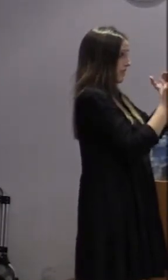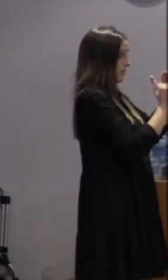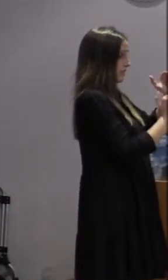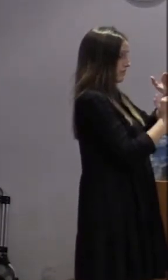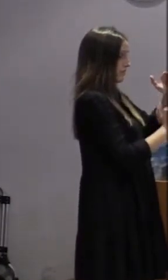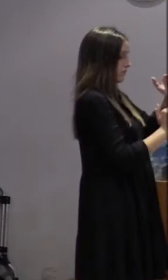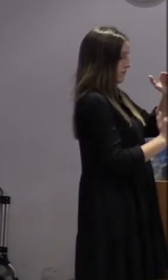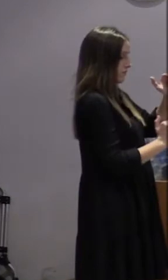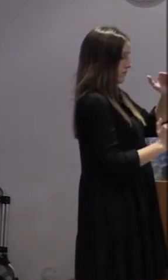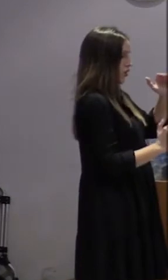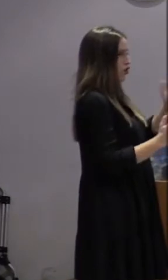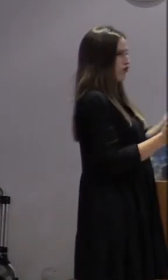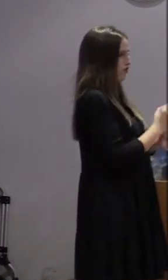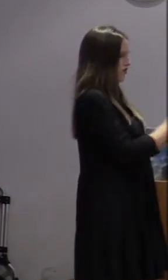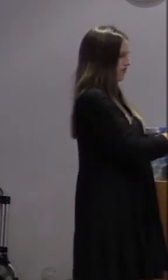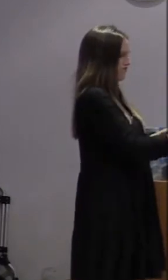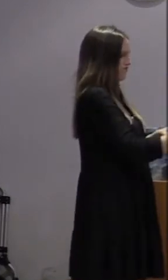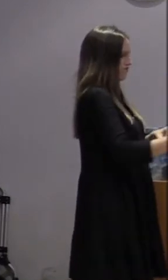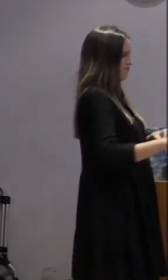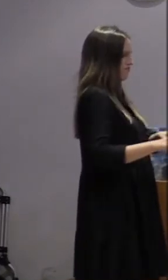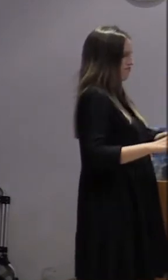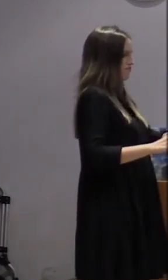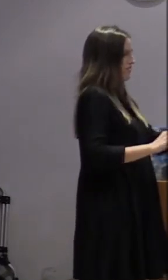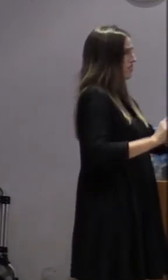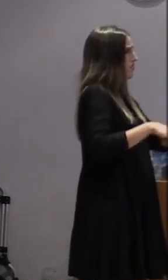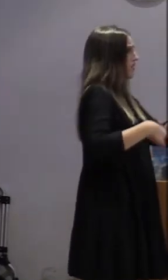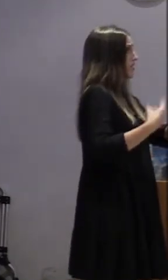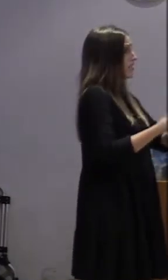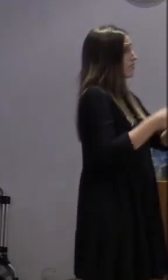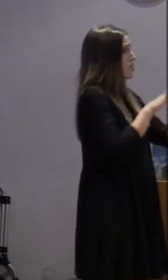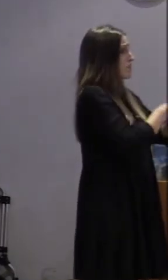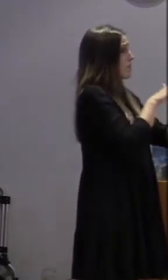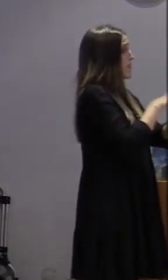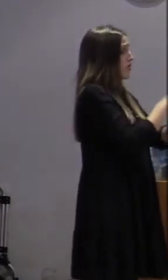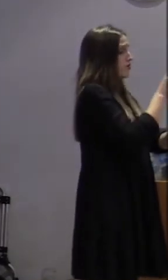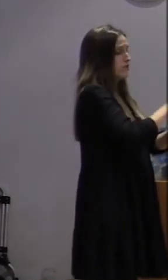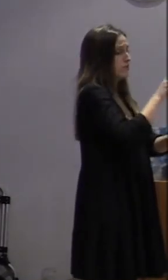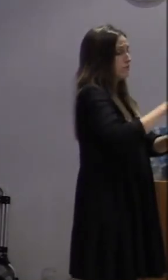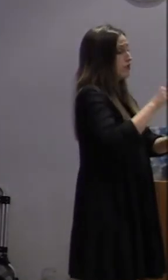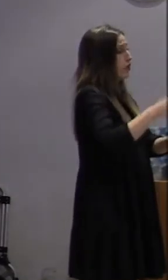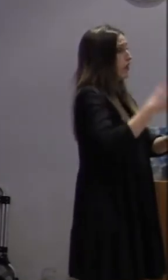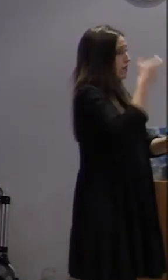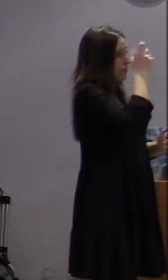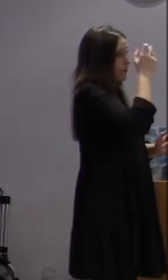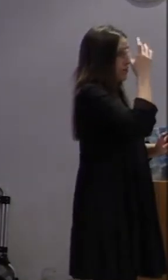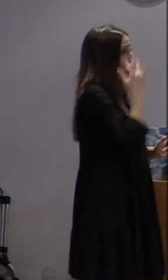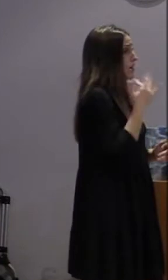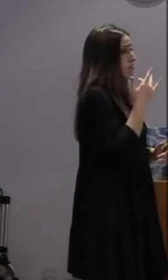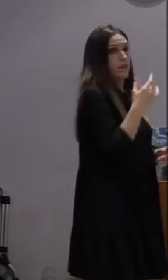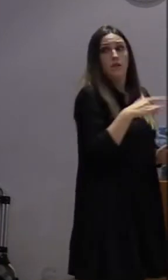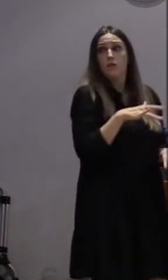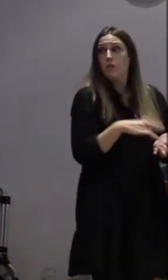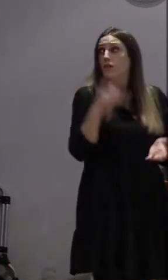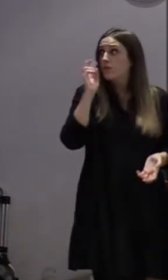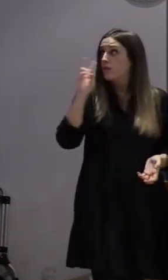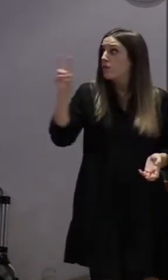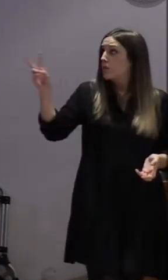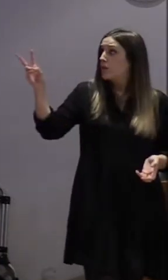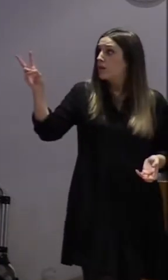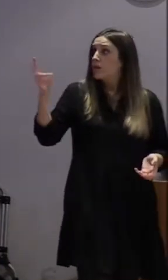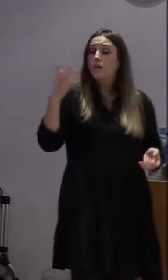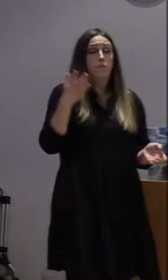convierte el pueblo en un barrizal y luego pues, los vecinos limpian el pueblo. Bueno, pues cuando analiza uno de los cuadros de Sisley ve que va retratando